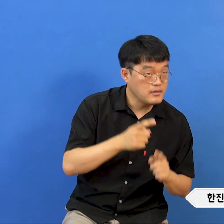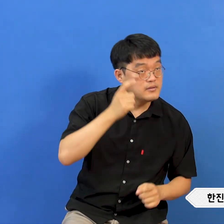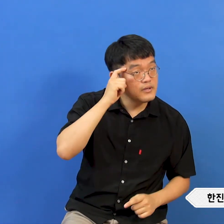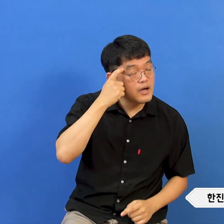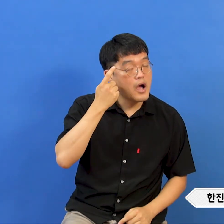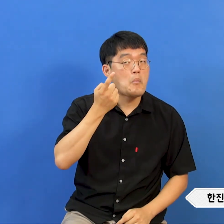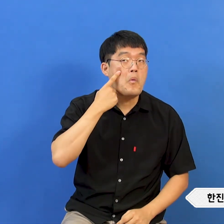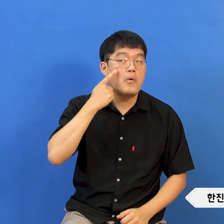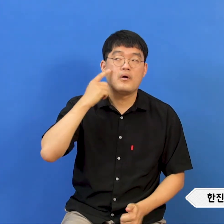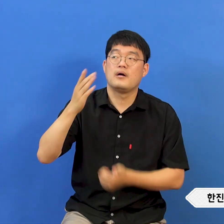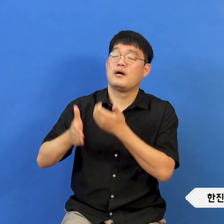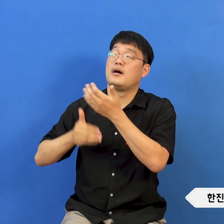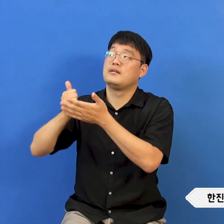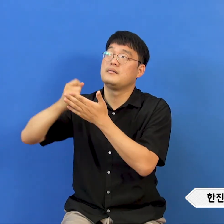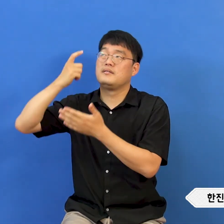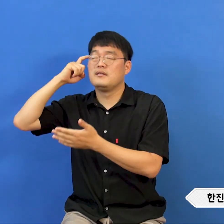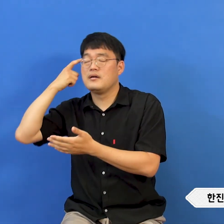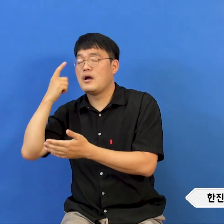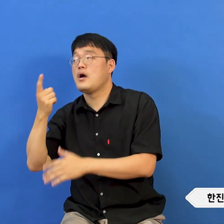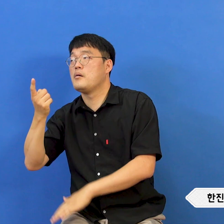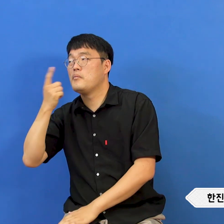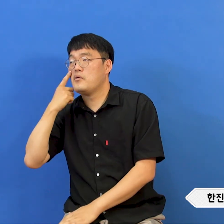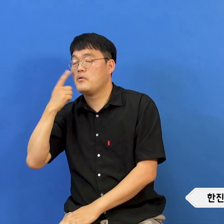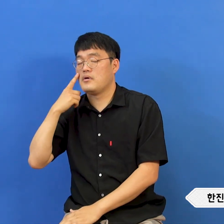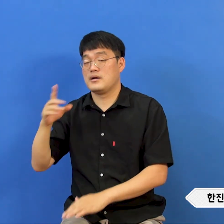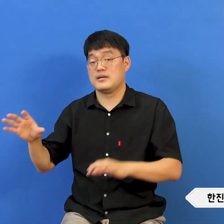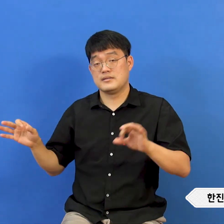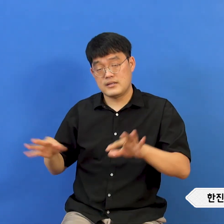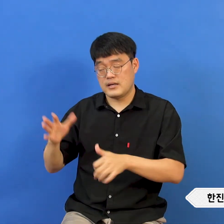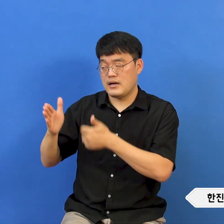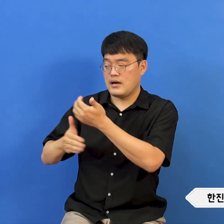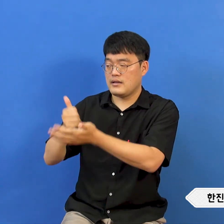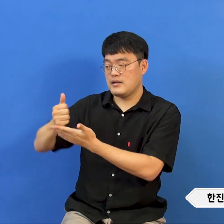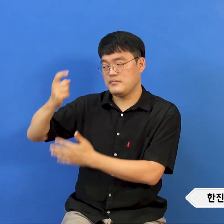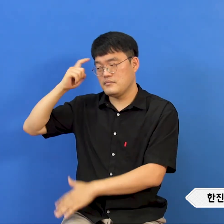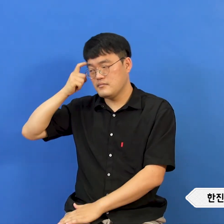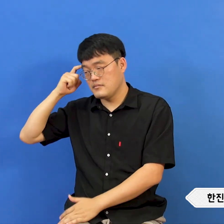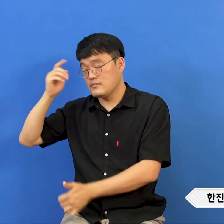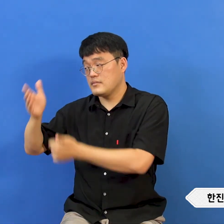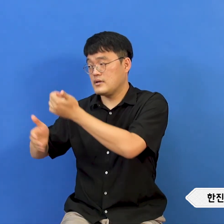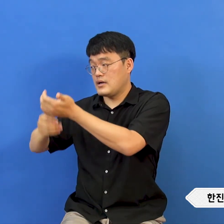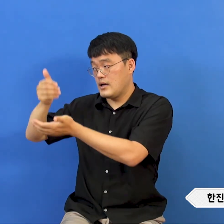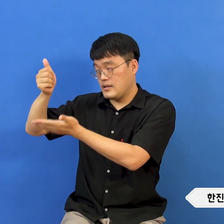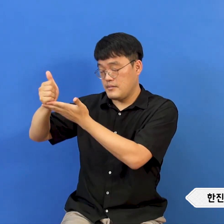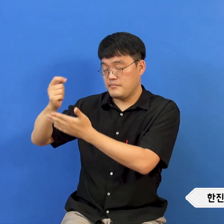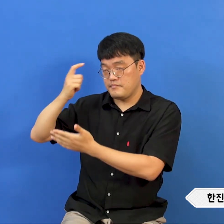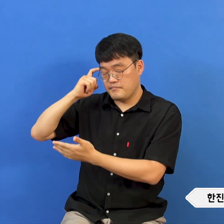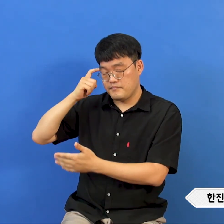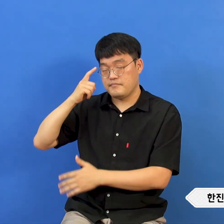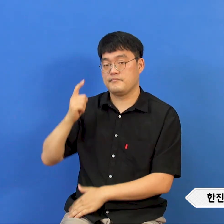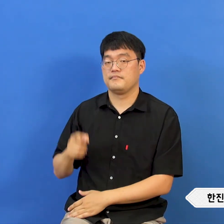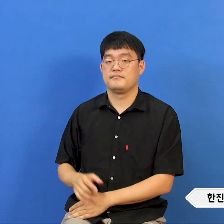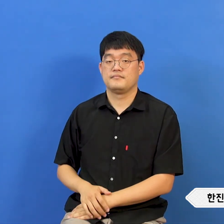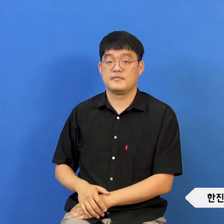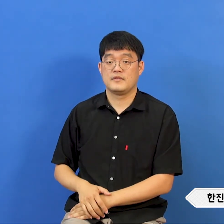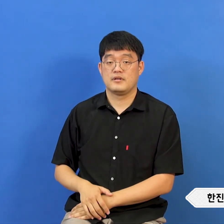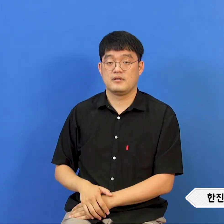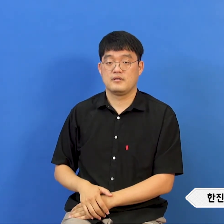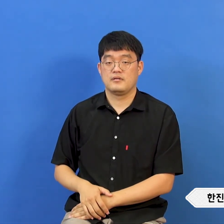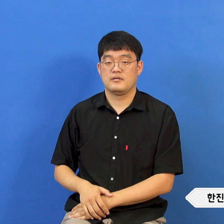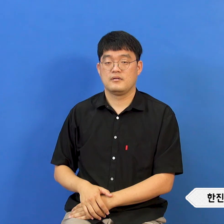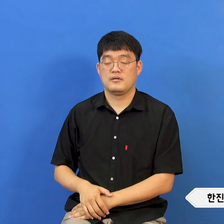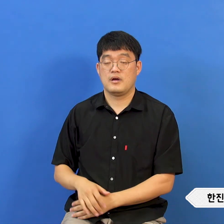생각해보고 하나님 떠올려보고 잠시라도 하나님을 생각하는 것입니다. 밤중에도 그냥 침대에 쑥 들어가지